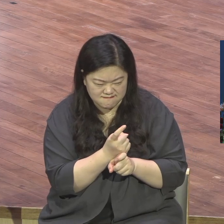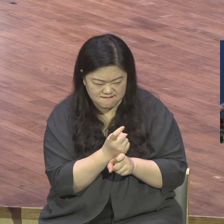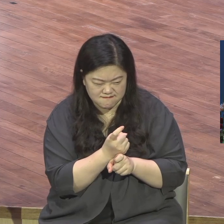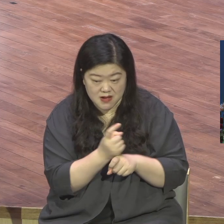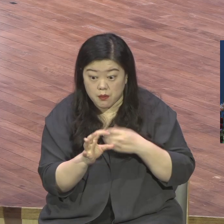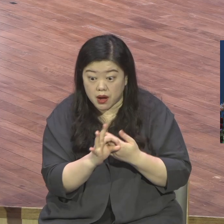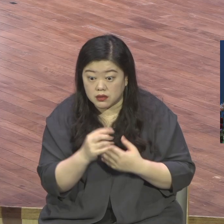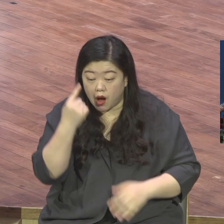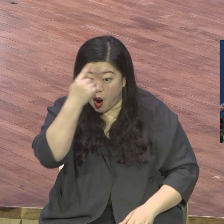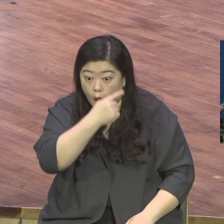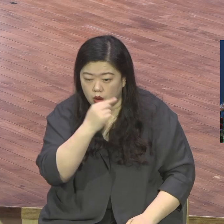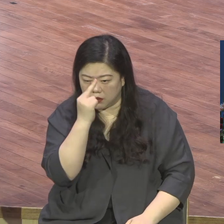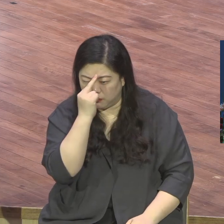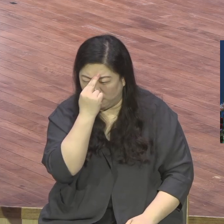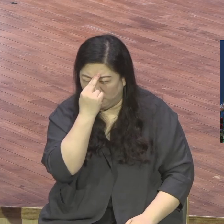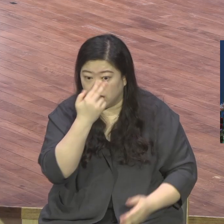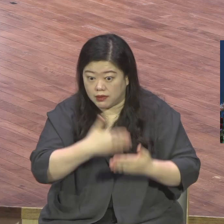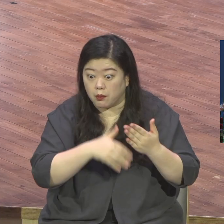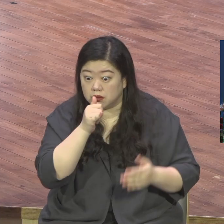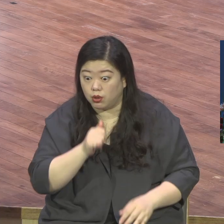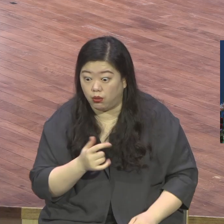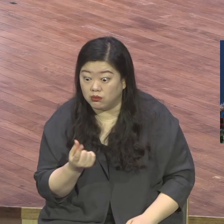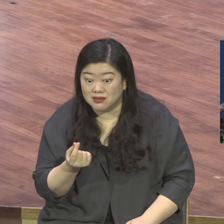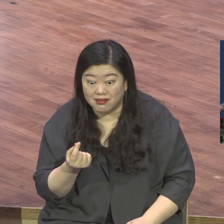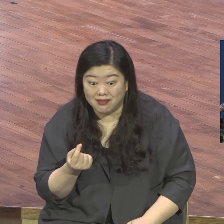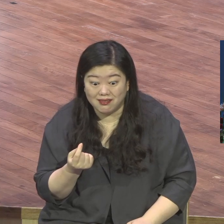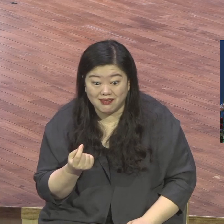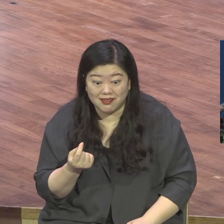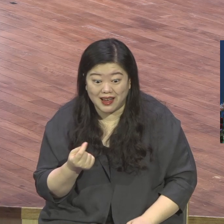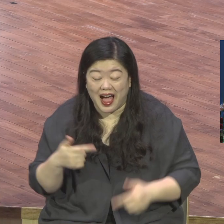관상 보라 그 말 아닙니다. 다릅니다.